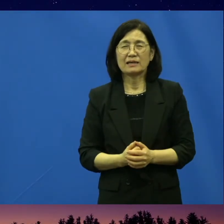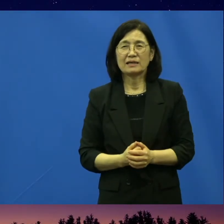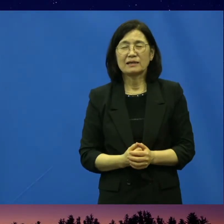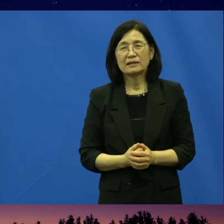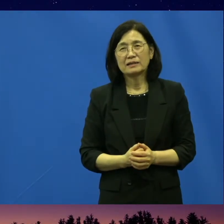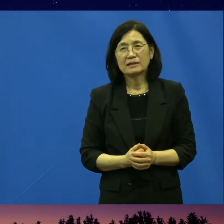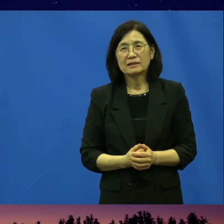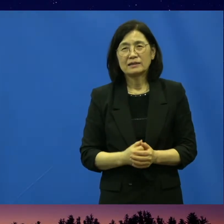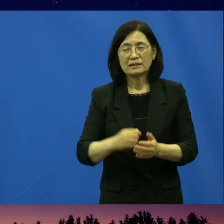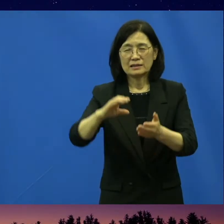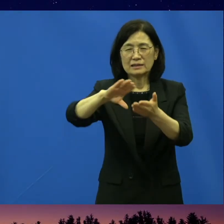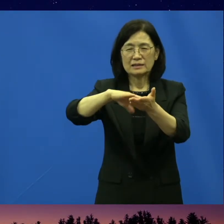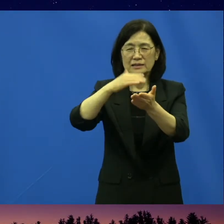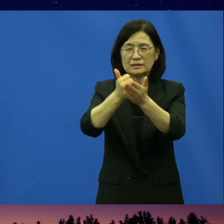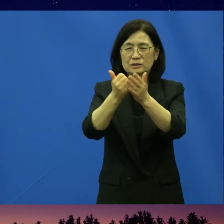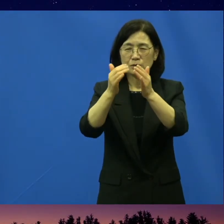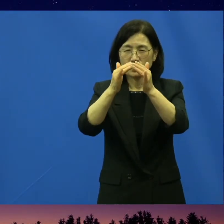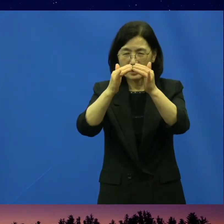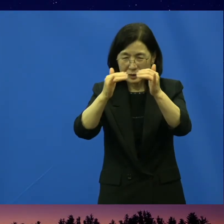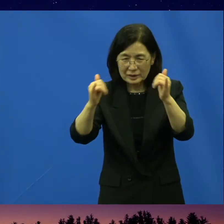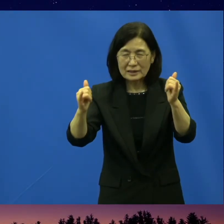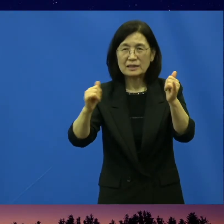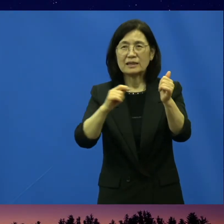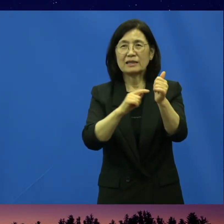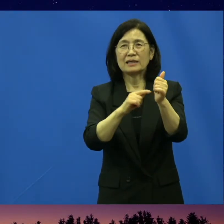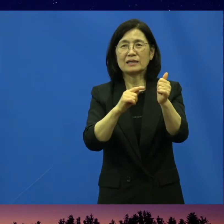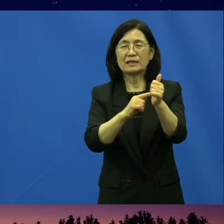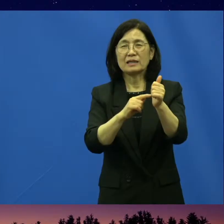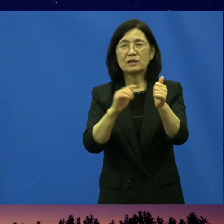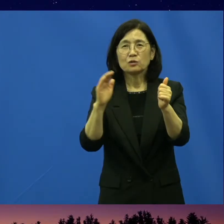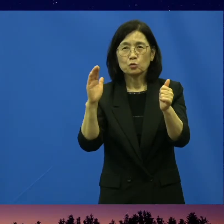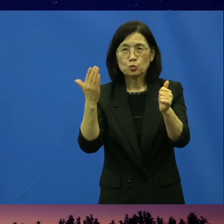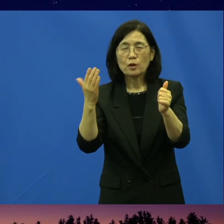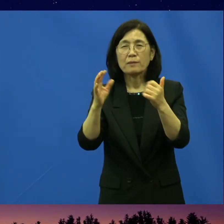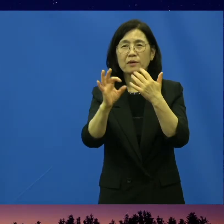여러분 우리가 그리스도인이 된 이유는 달라졌어요. 우리의 자격 여부와 상관없어. 우리가